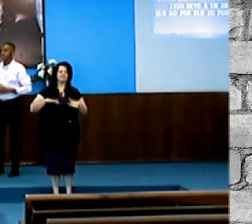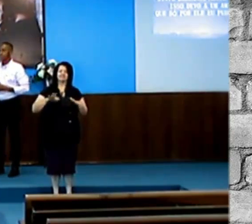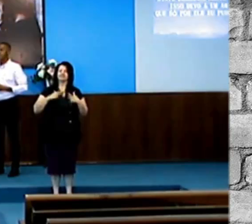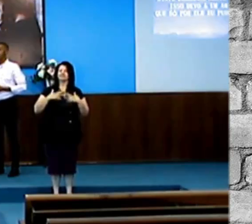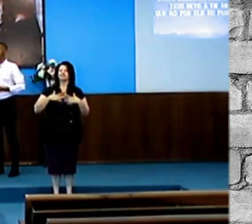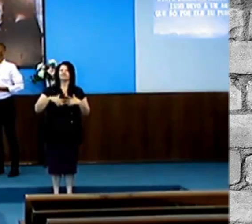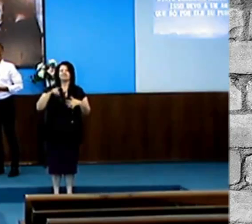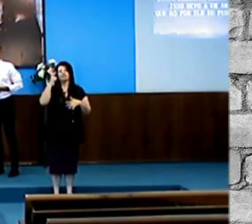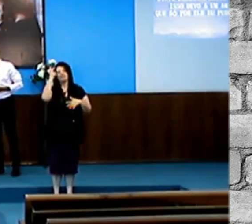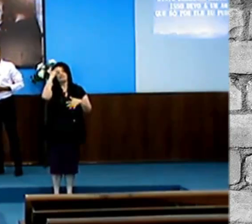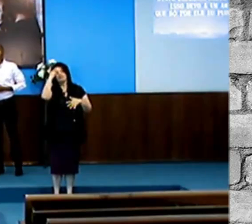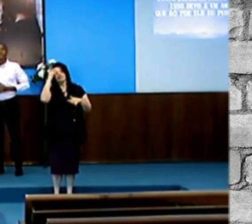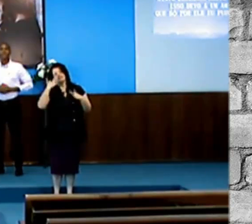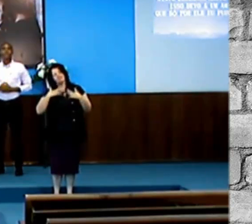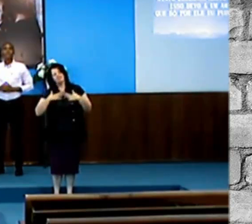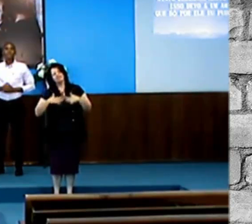viver.